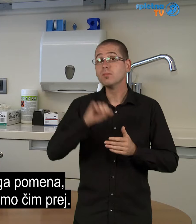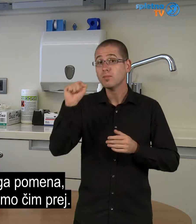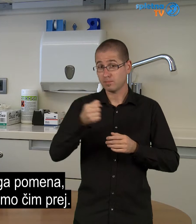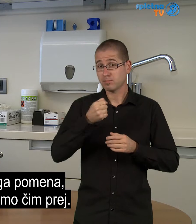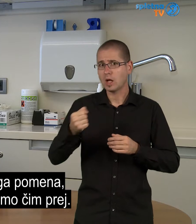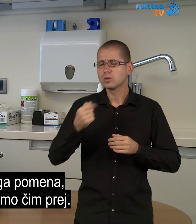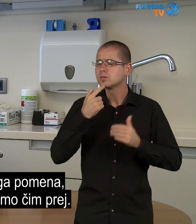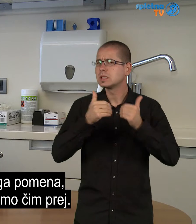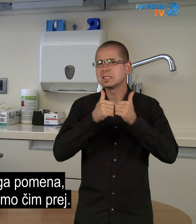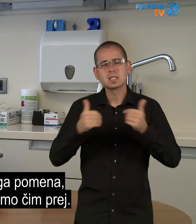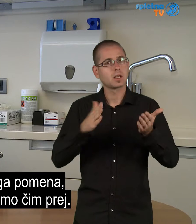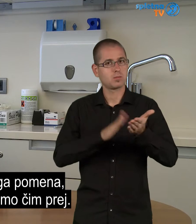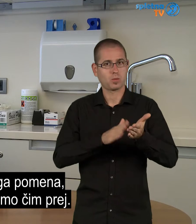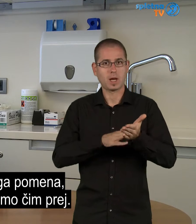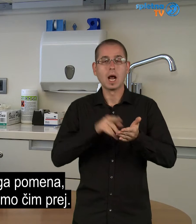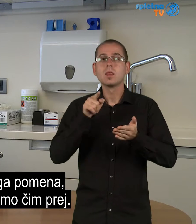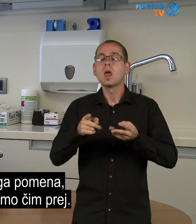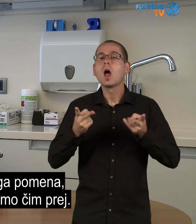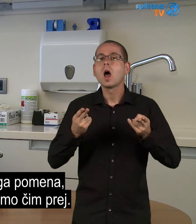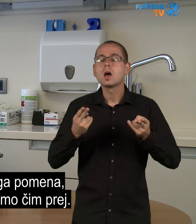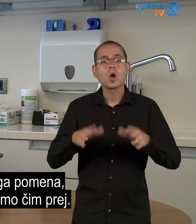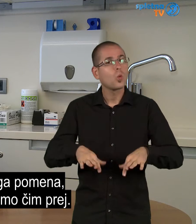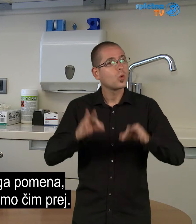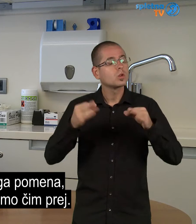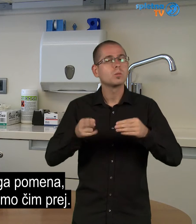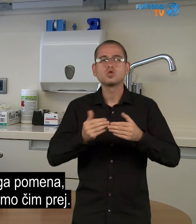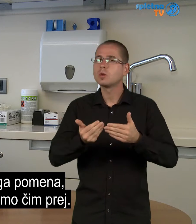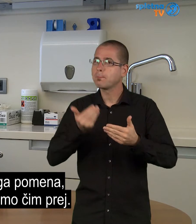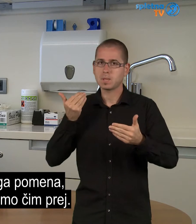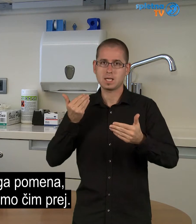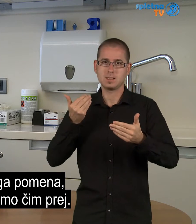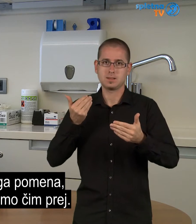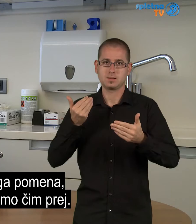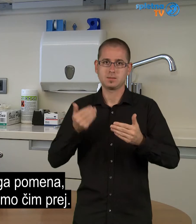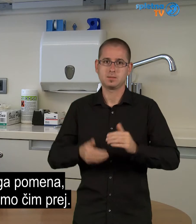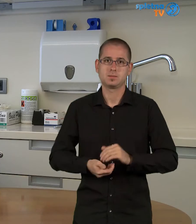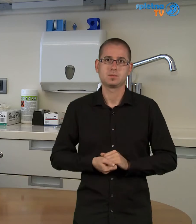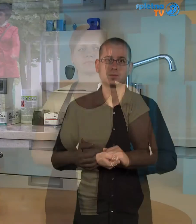Zato je izrednega pomena, da ta rak ugotovimo čim prej.